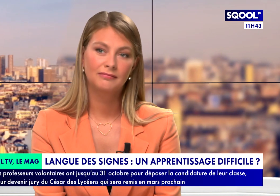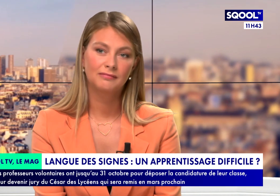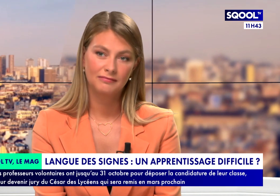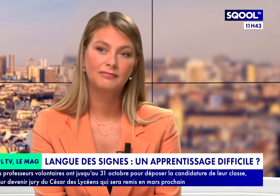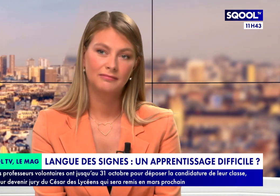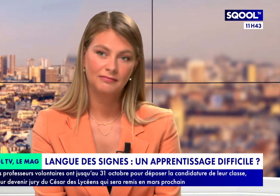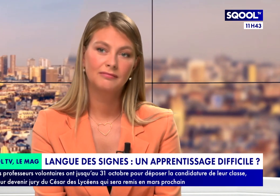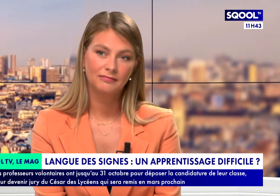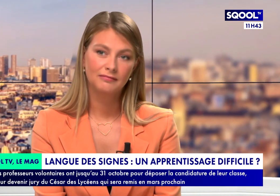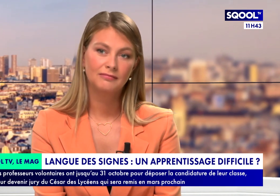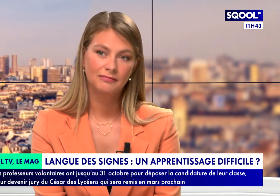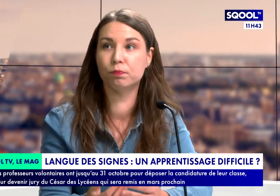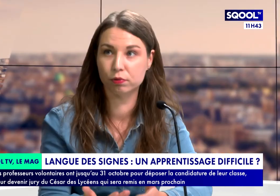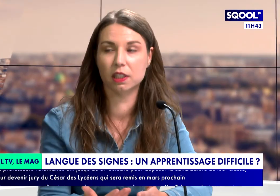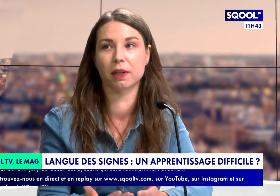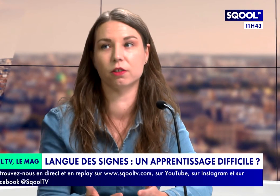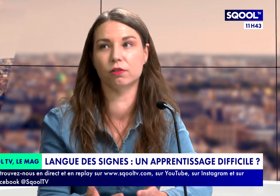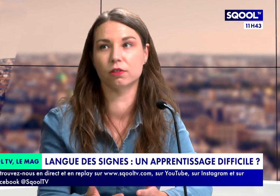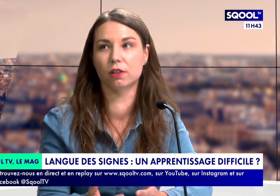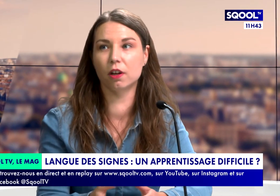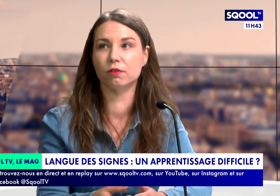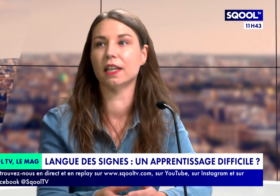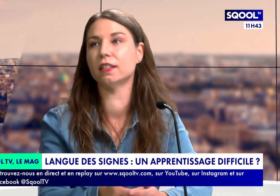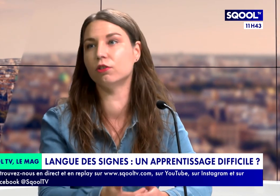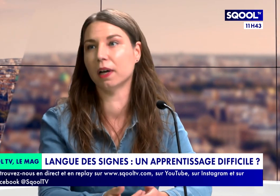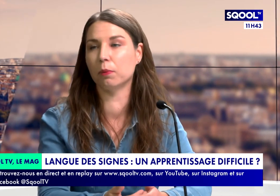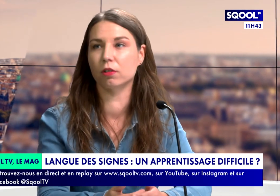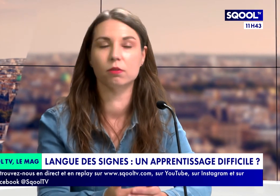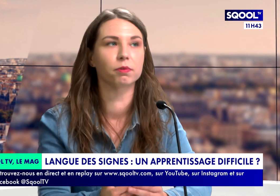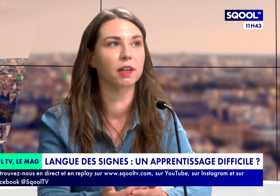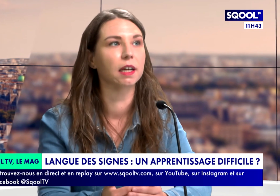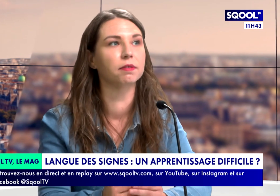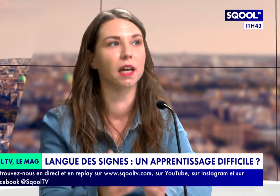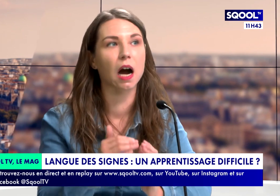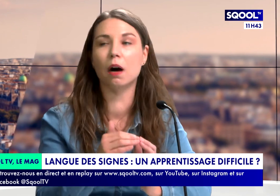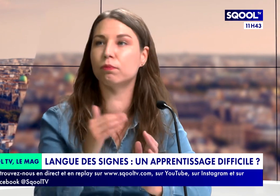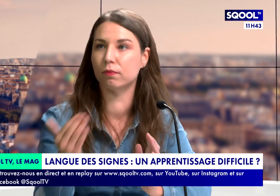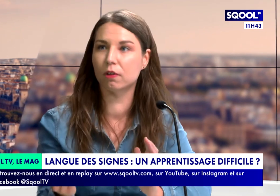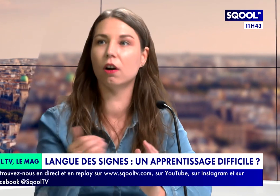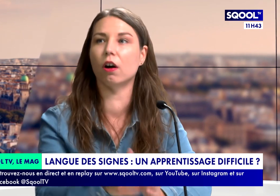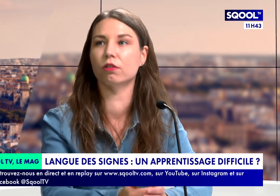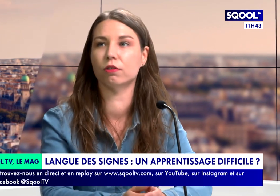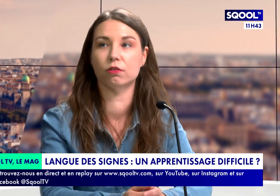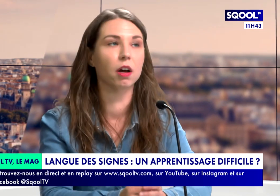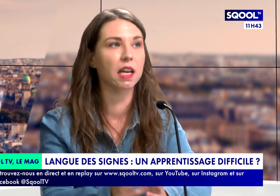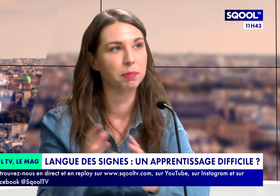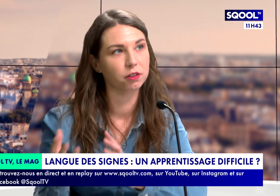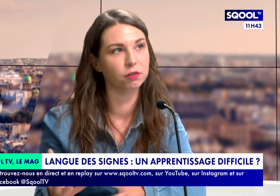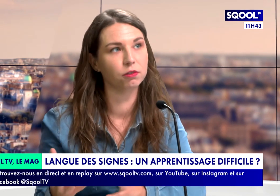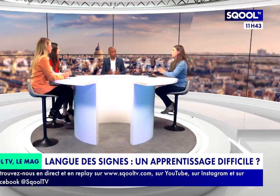manque de langue des signes pour les personnes sourdes. Donc ça, c'est super important. Pour moi, ça fait un pont entre les personnes sourdes qui